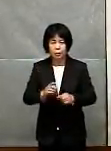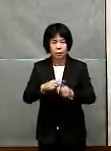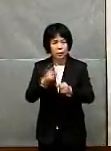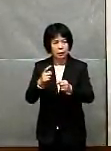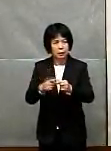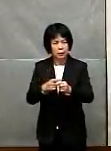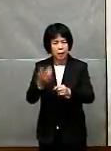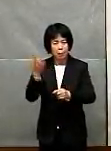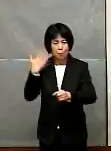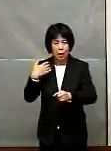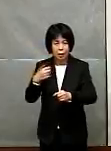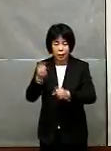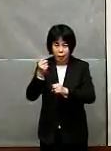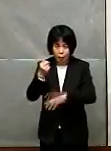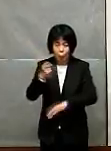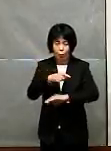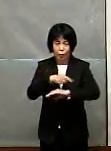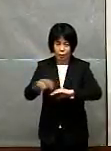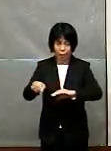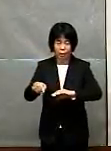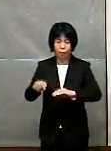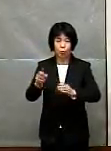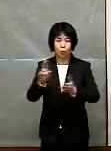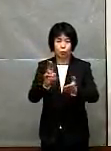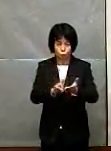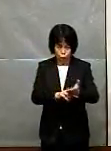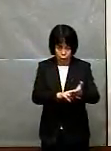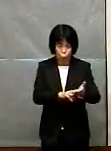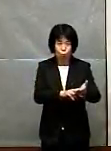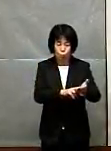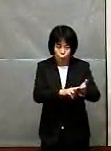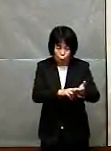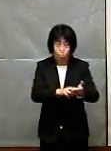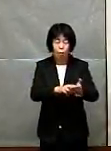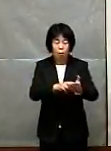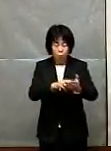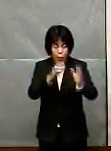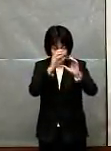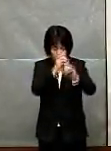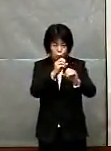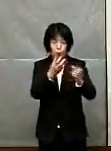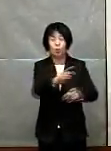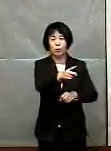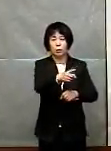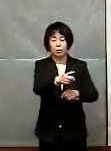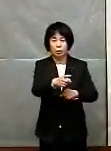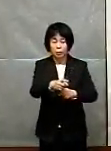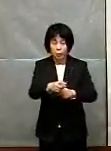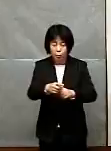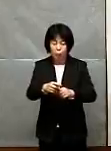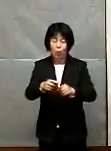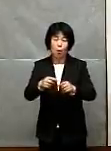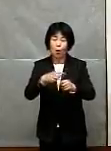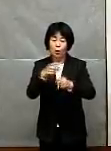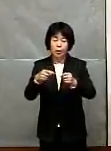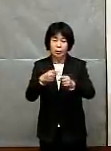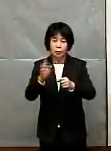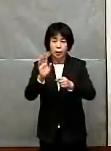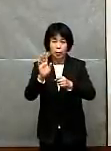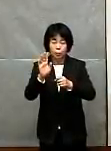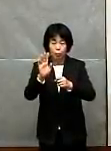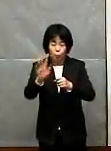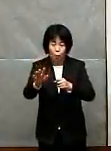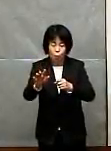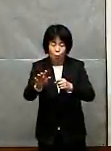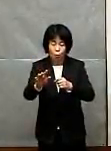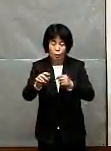に基本計画路線とされたところはもうほぼ目処がついているのに、そのたった1年後に基本計画に1